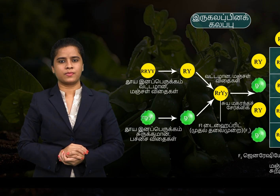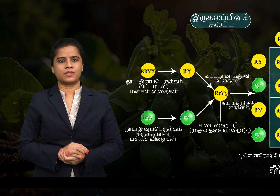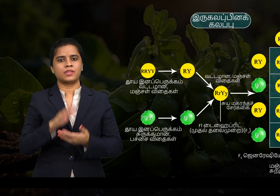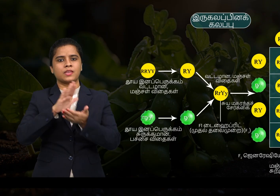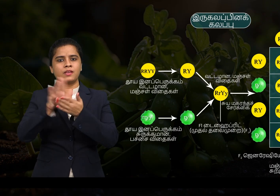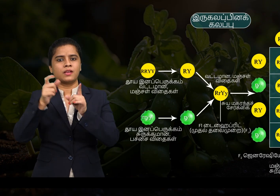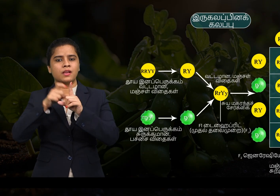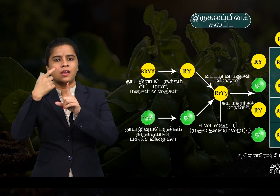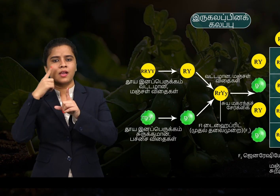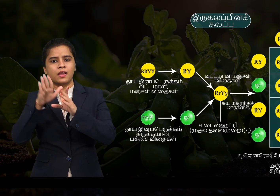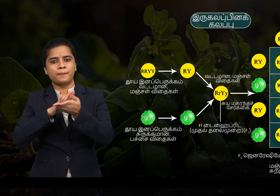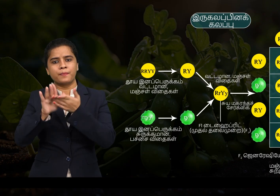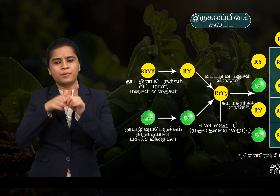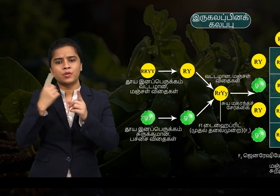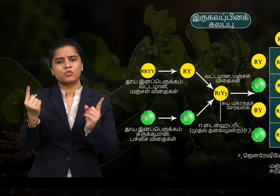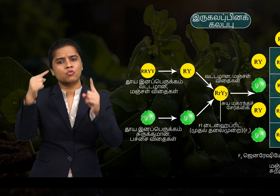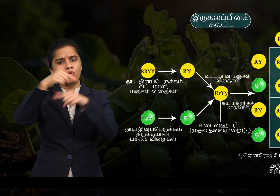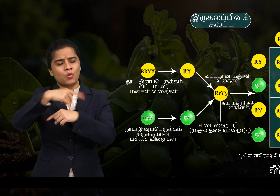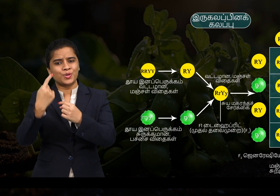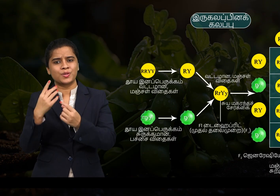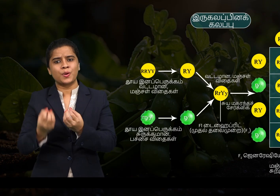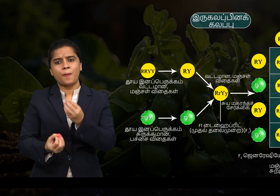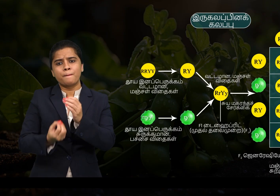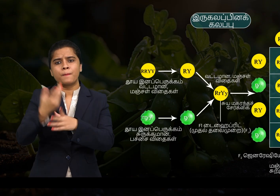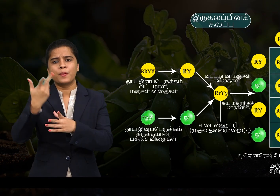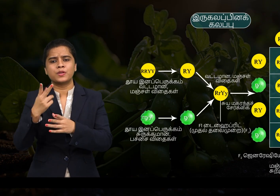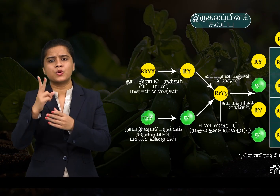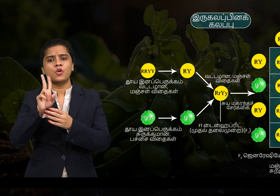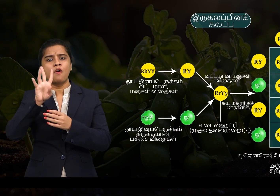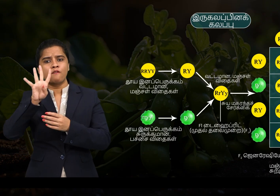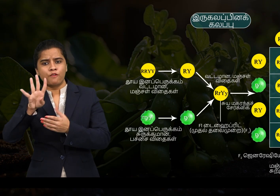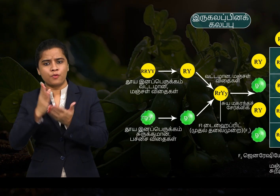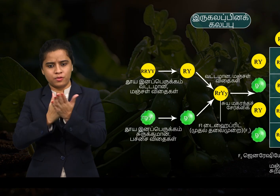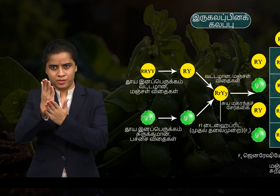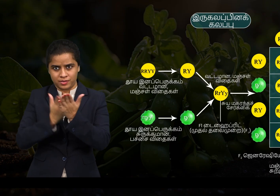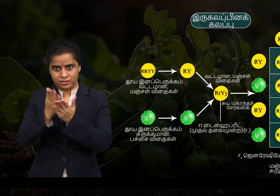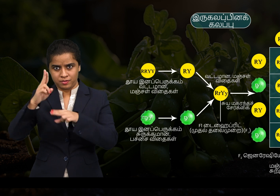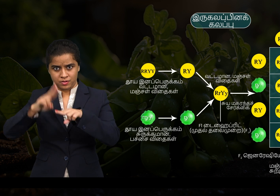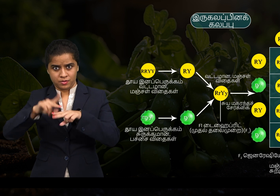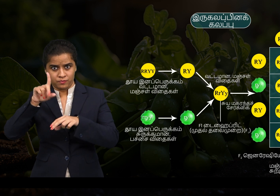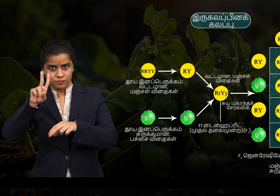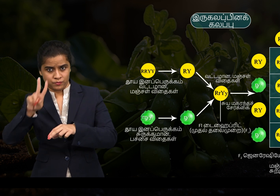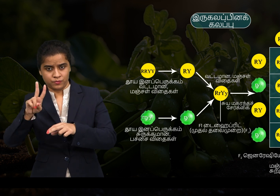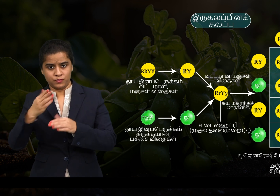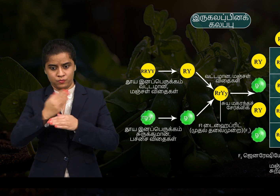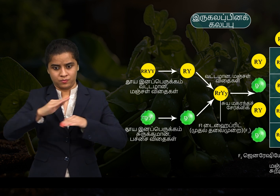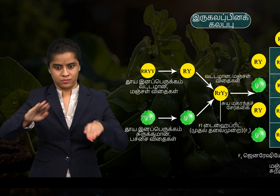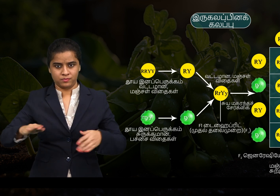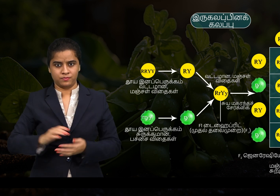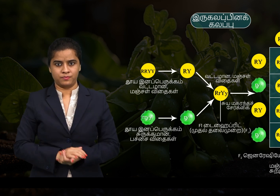ஒரு இரட்டை பண்பு கலப்பு கிராஸ் 4 வகையான F2 சந்ததிகளை உருவாக்கியது.